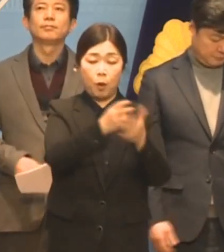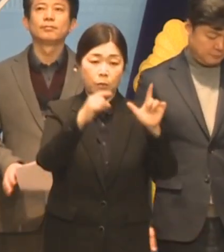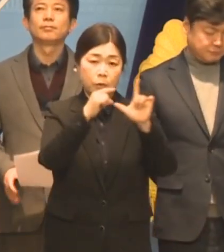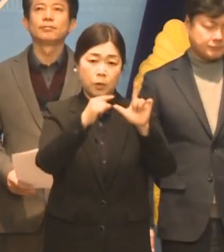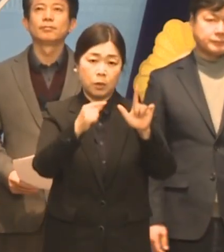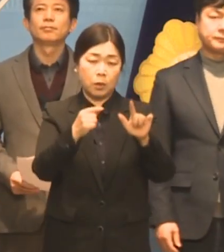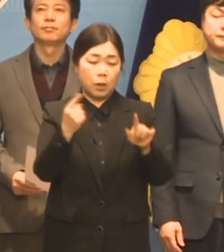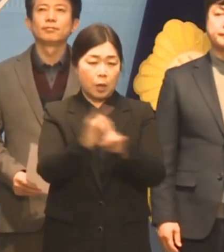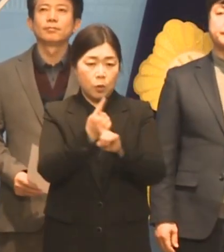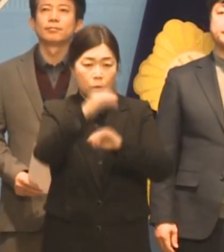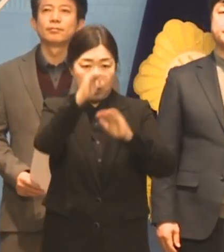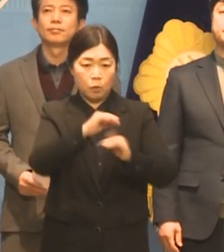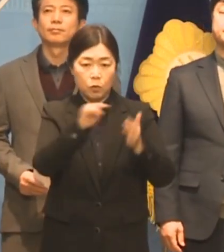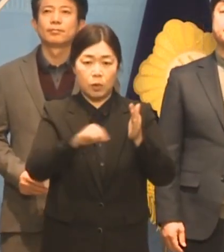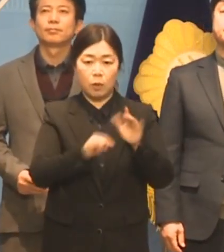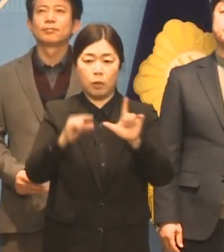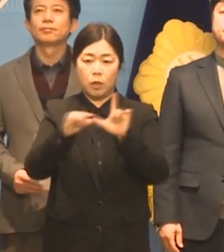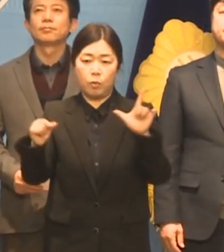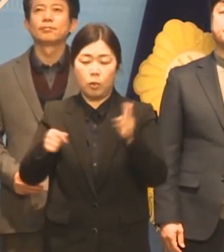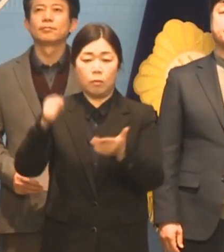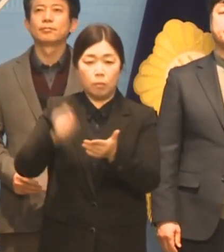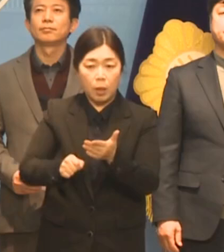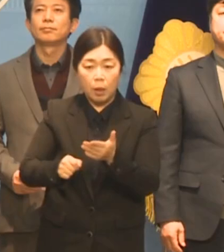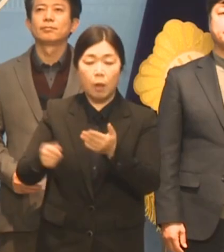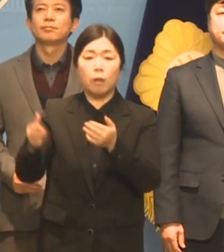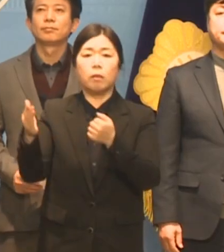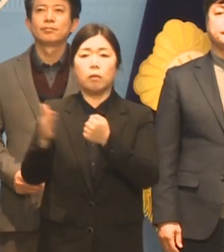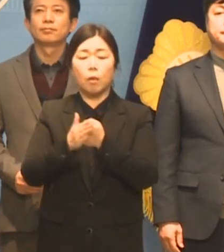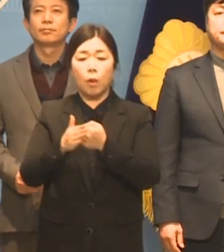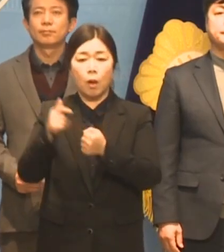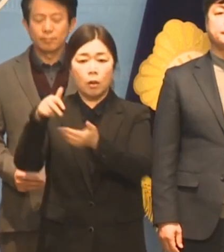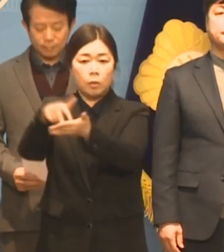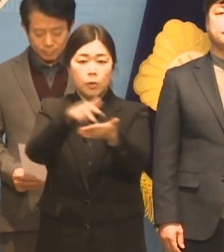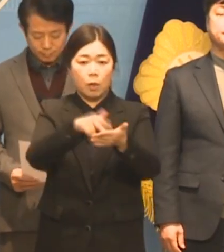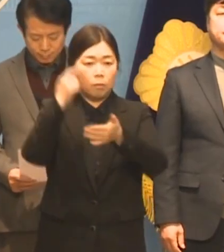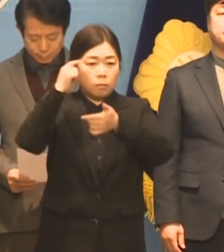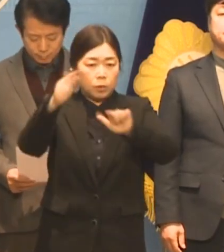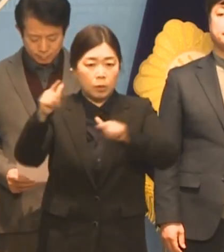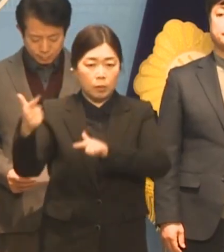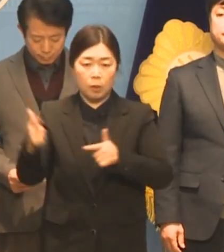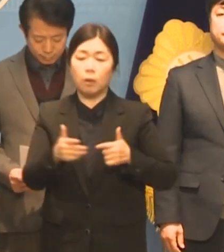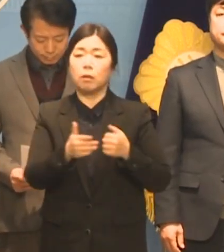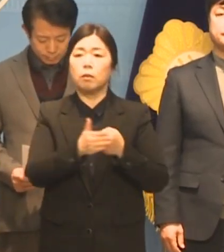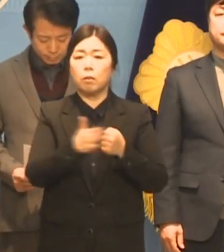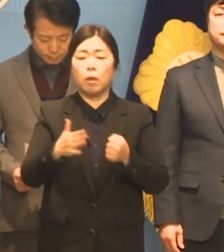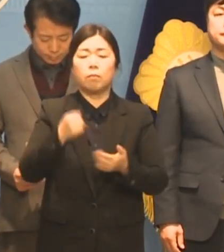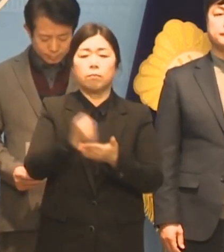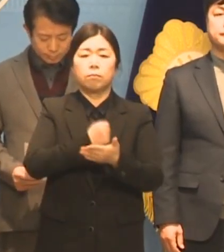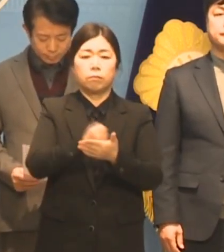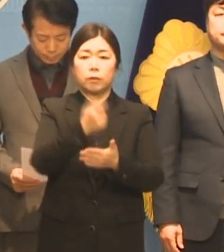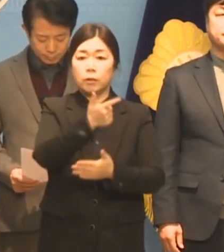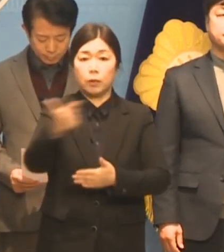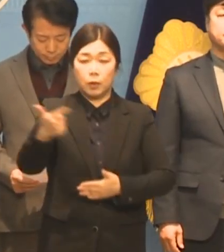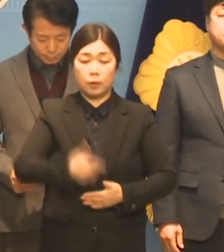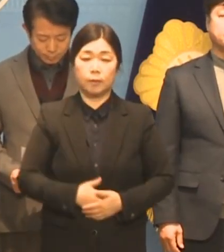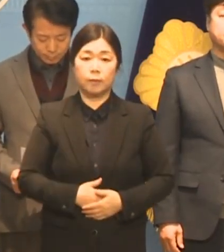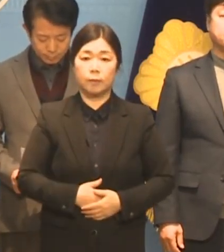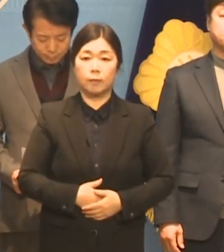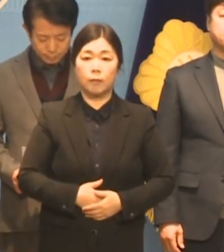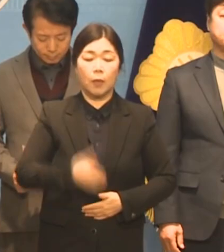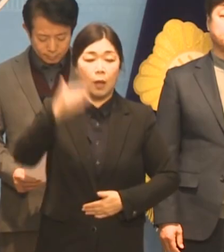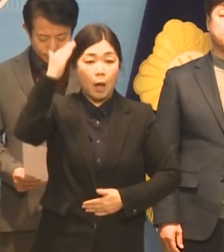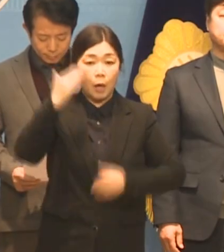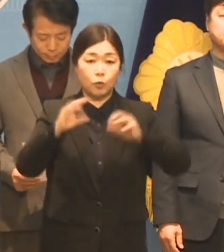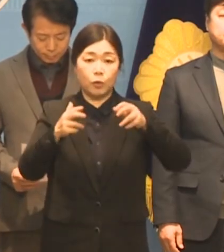먼저 의결되자 이에 대해서 약간 왜곡된 입장들이 밝혀지고 있어서 유감입니다. 대한민국의